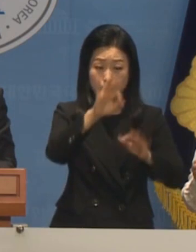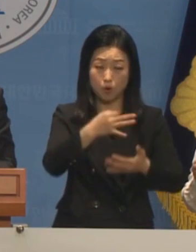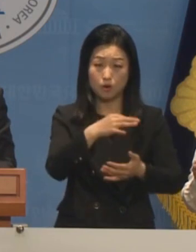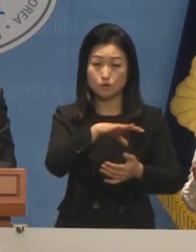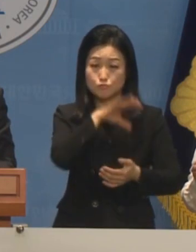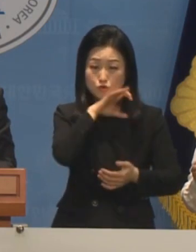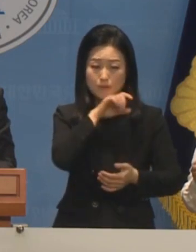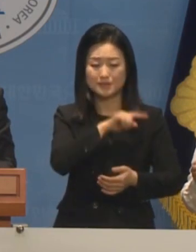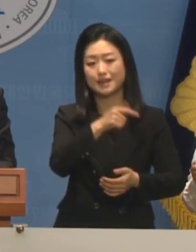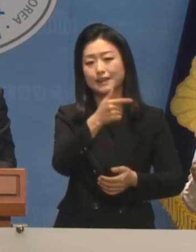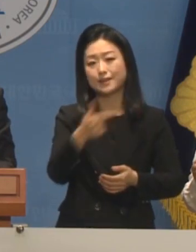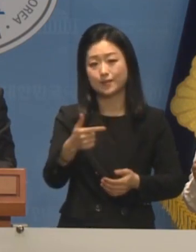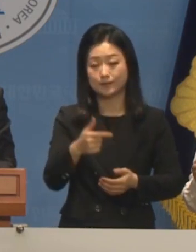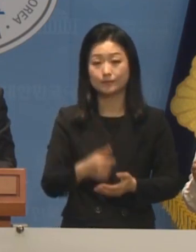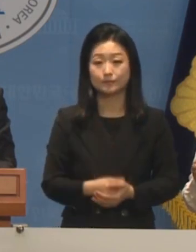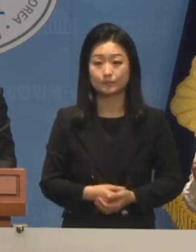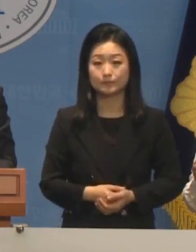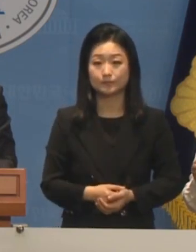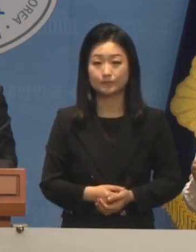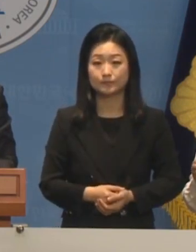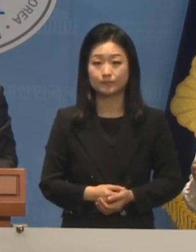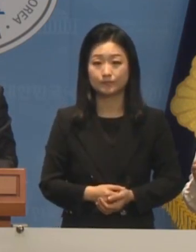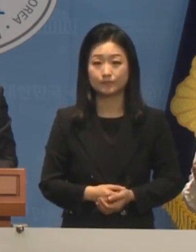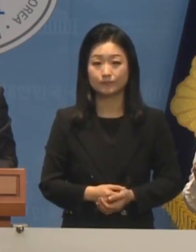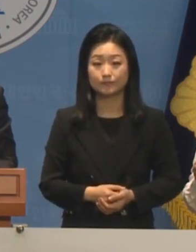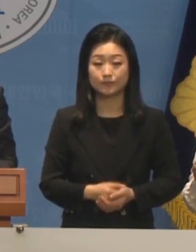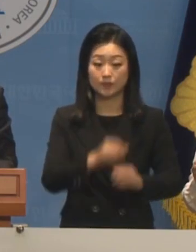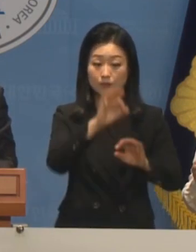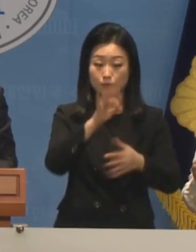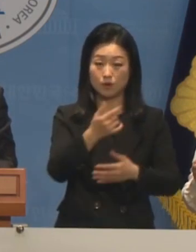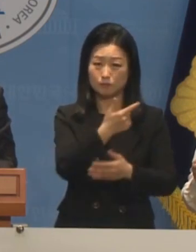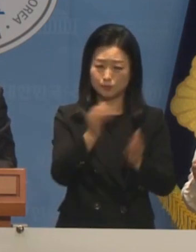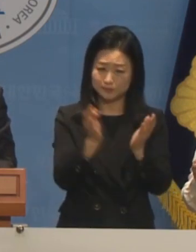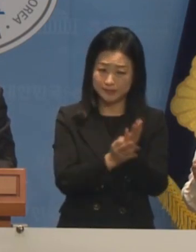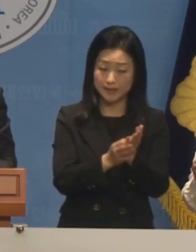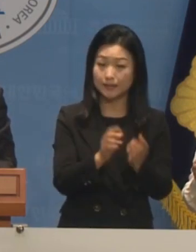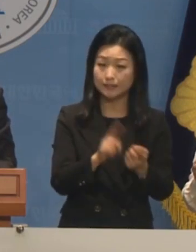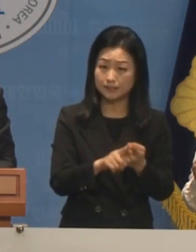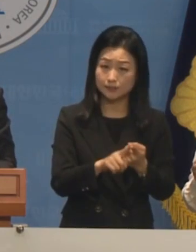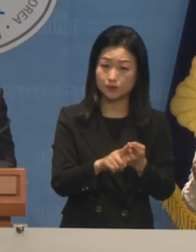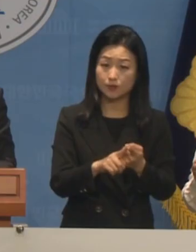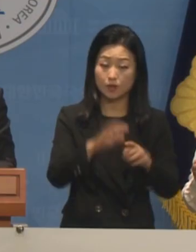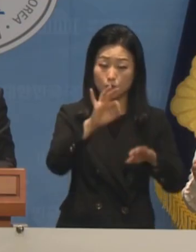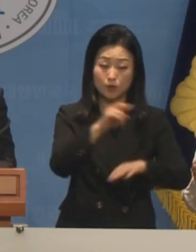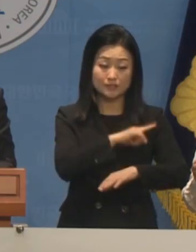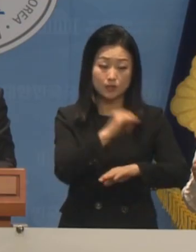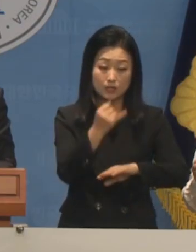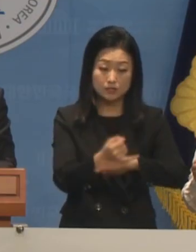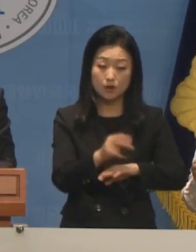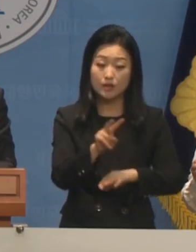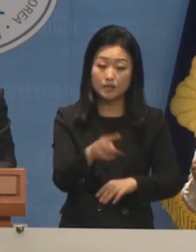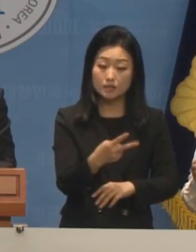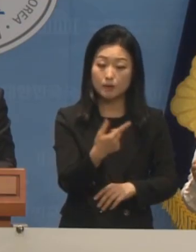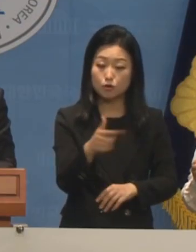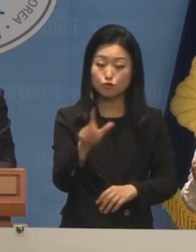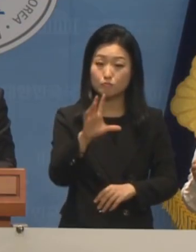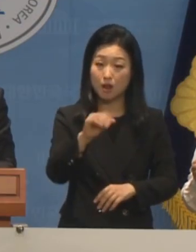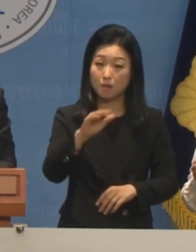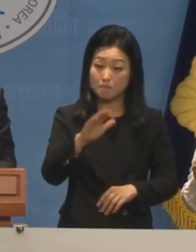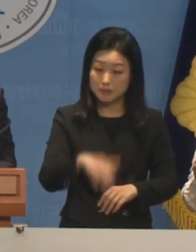가장 높게 나타났습니다 임금 부분 실태 조사에서는 월 최저임금 206만 원